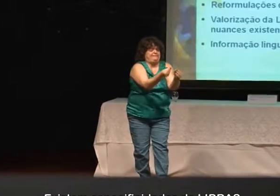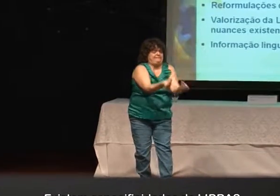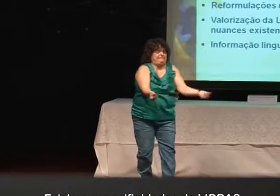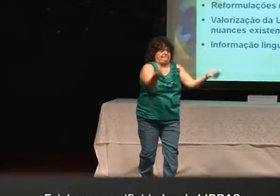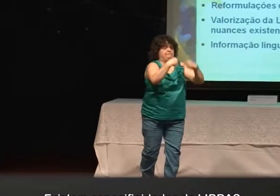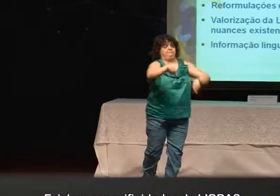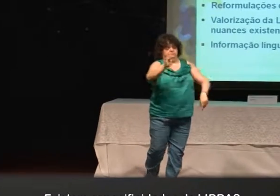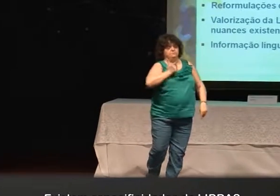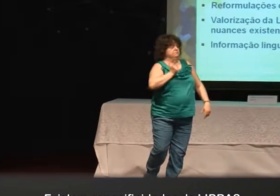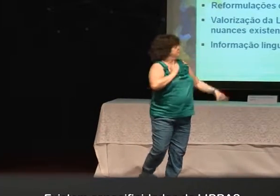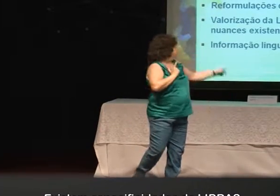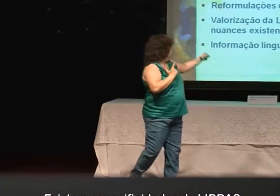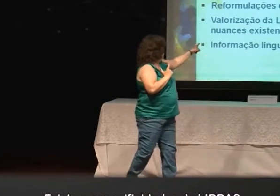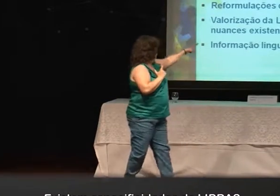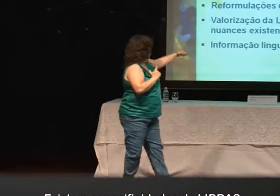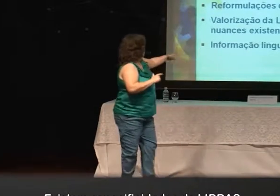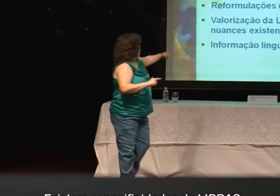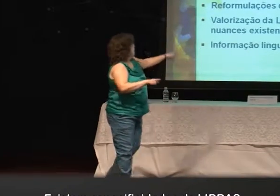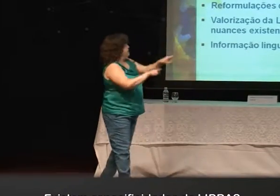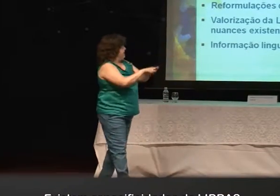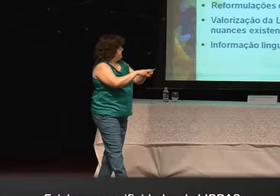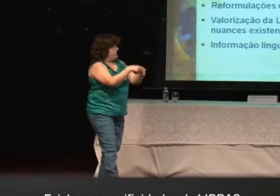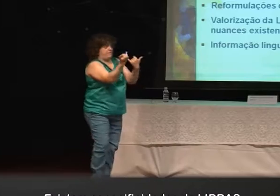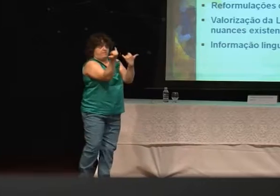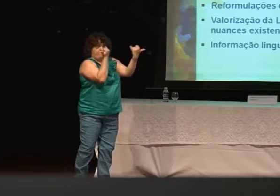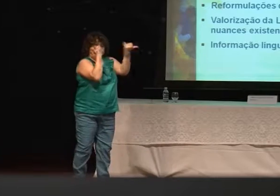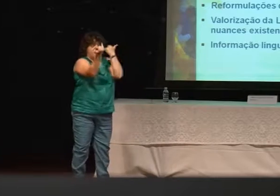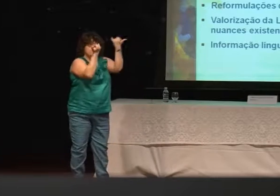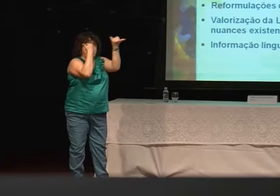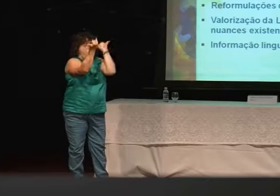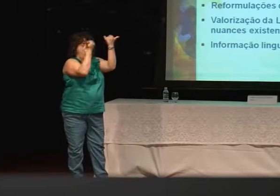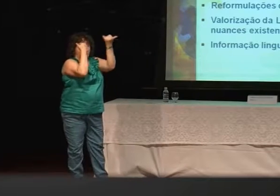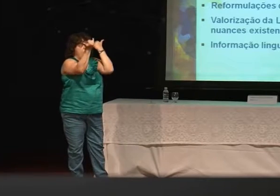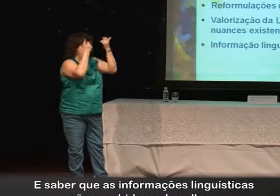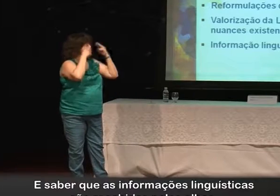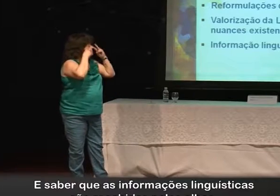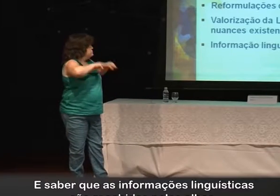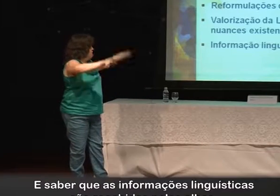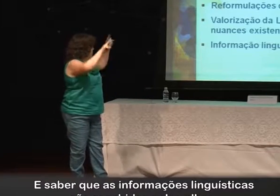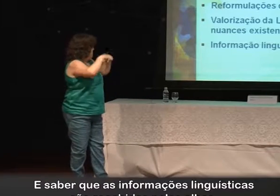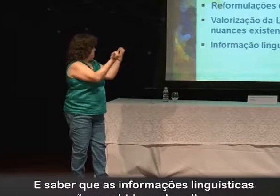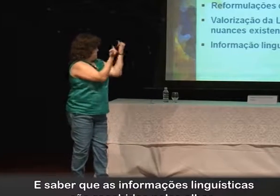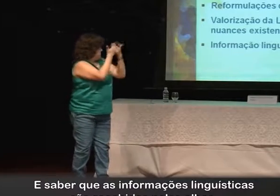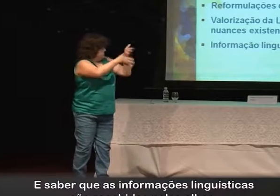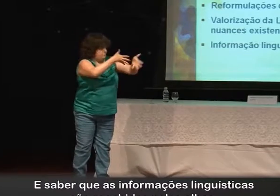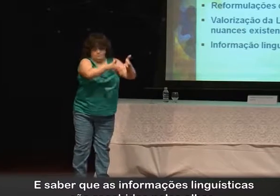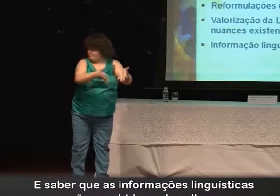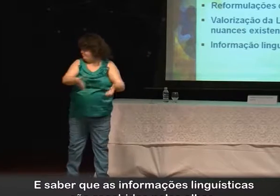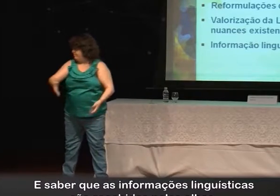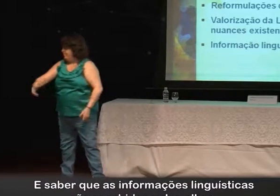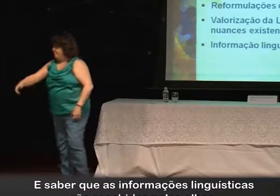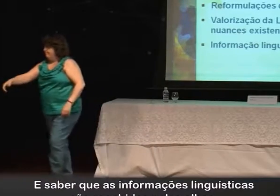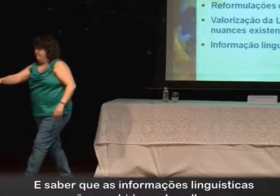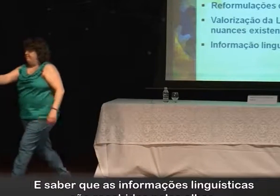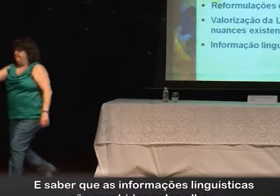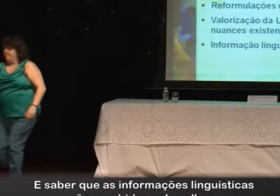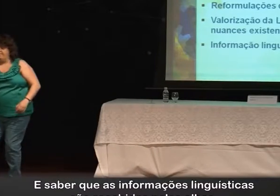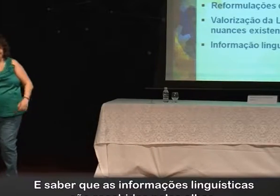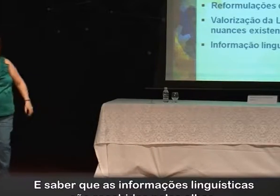Existem especificidades da Libras. E saber que as informações linguísticas, elas são recebidas